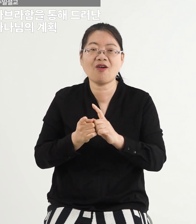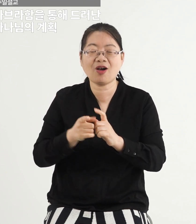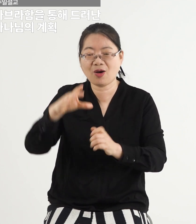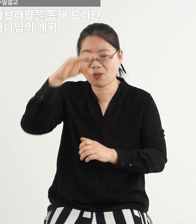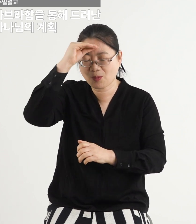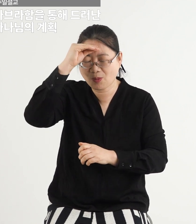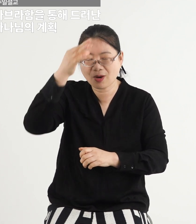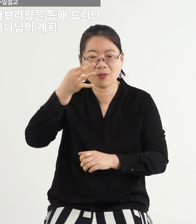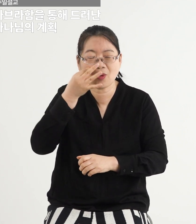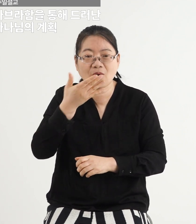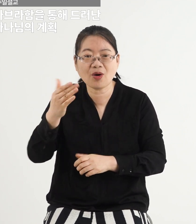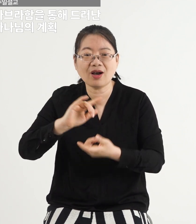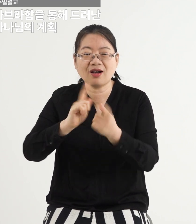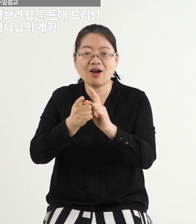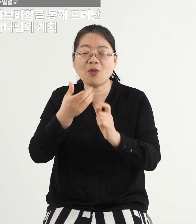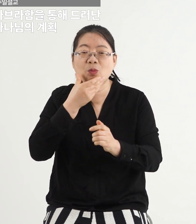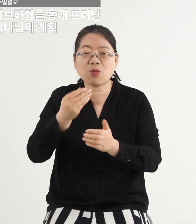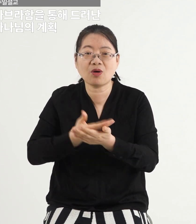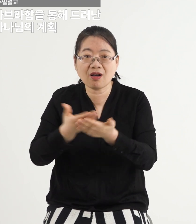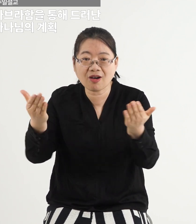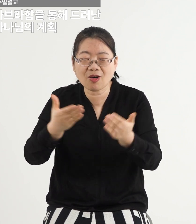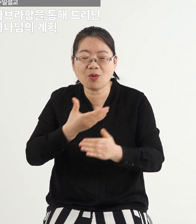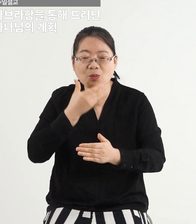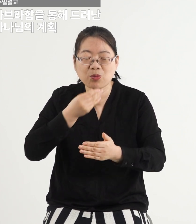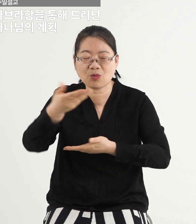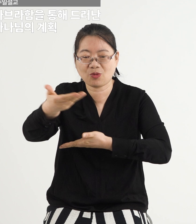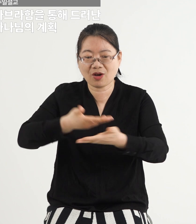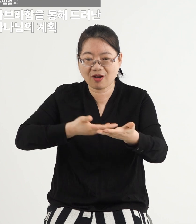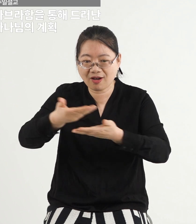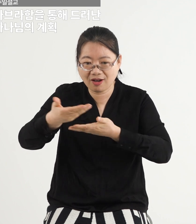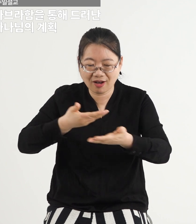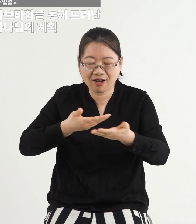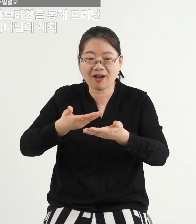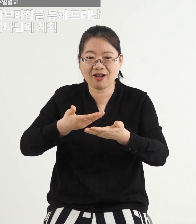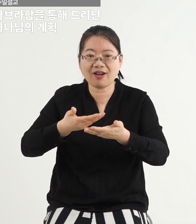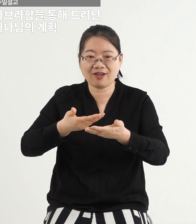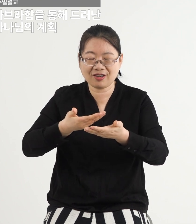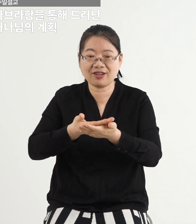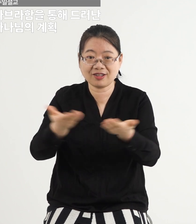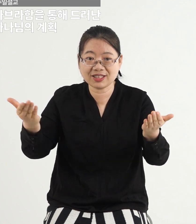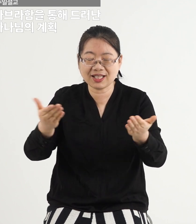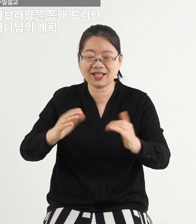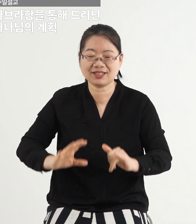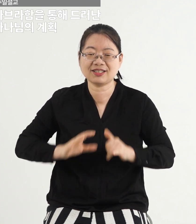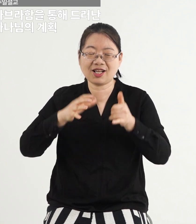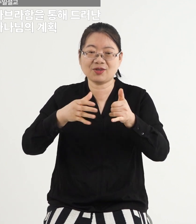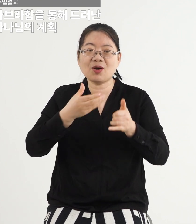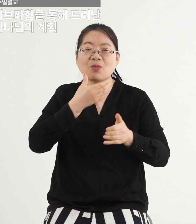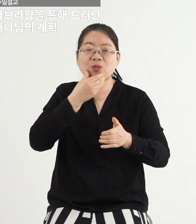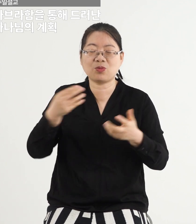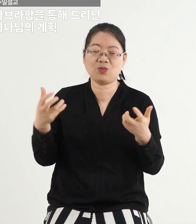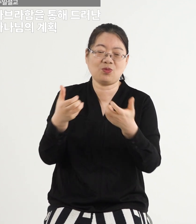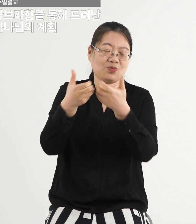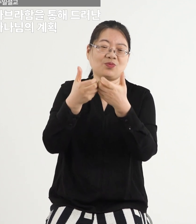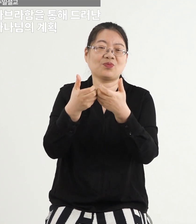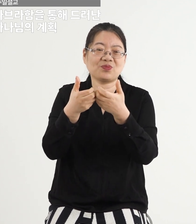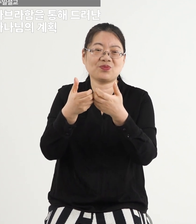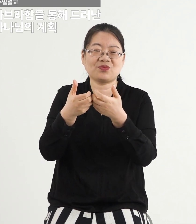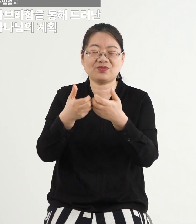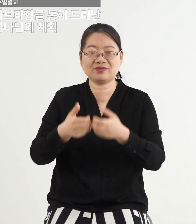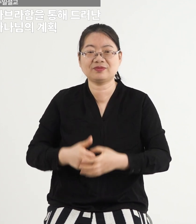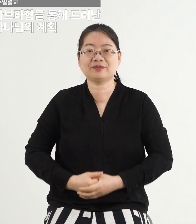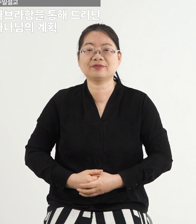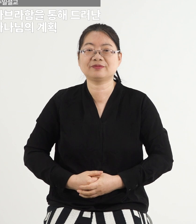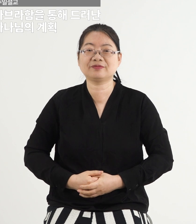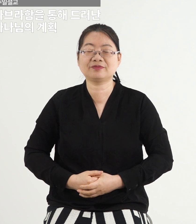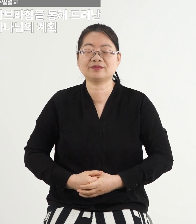되게 하고 서로 복을 나누고 복을 주고받게 해서 이 땅을 복되게 만들